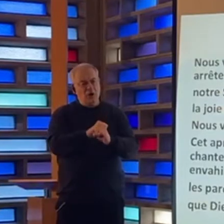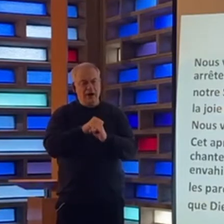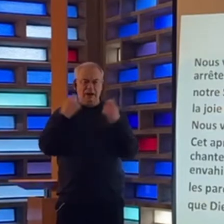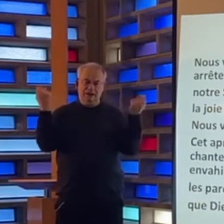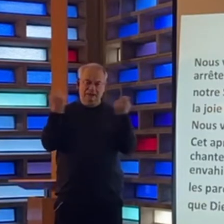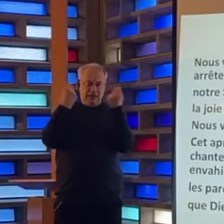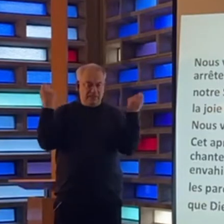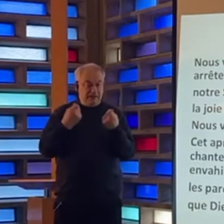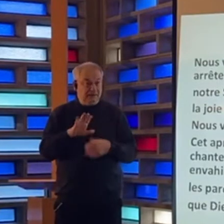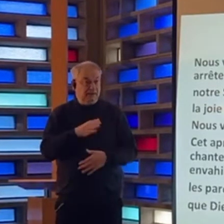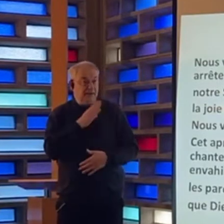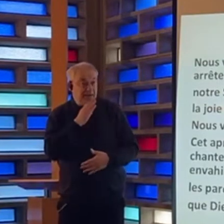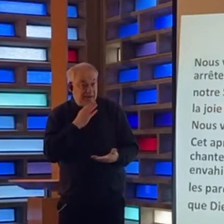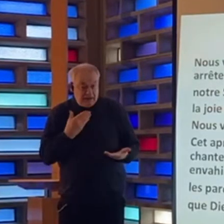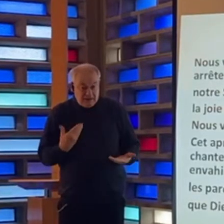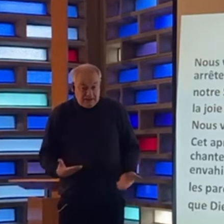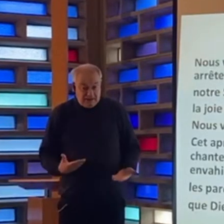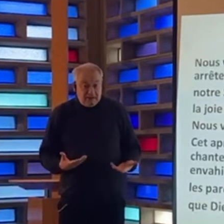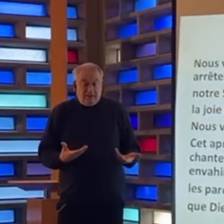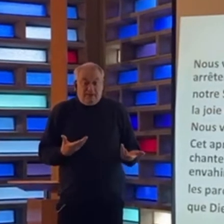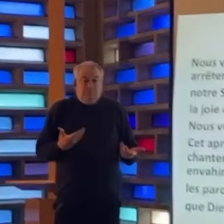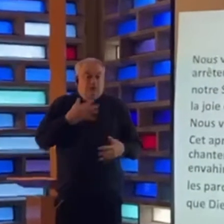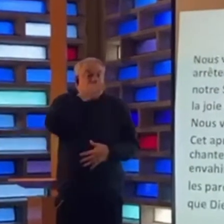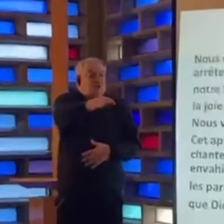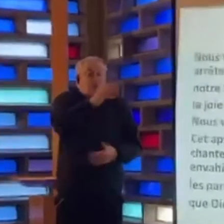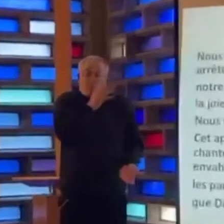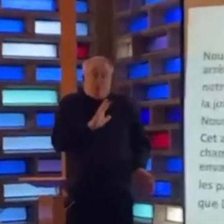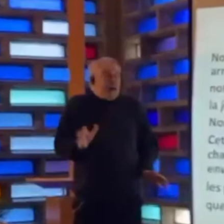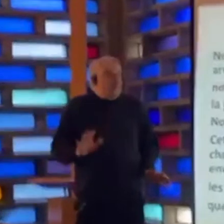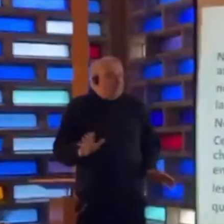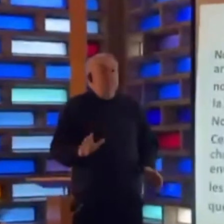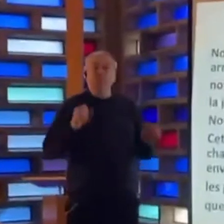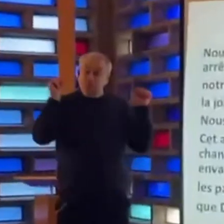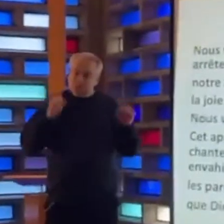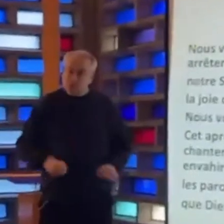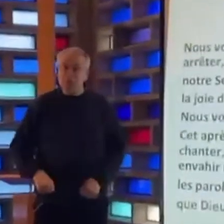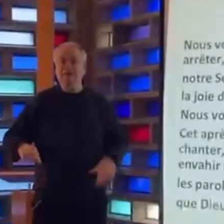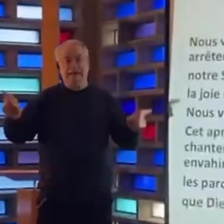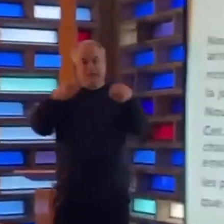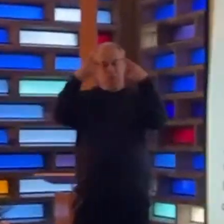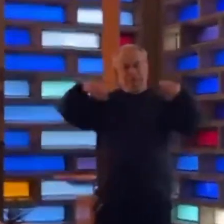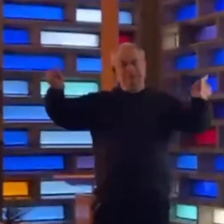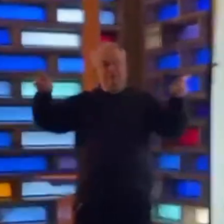Cet après-midi, nous ne pouvons pas chanter, mais nous pouvons laisser la musique envahir notre